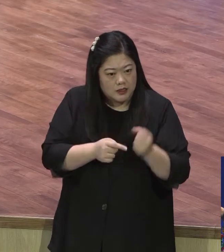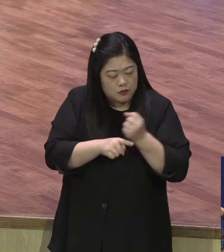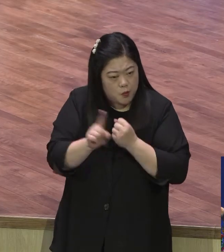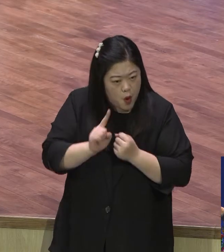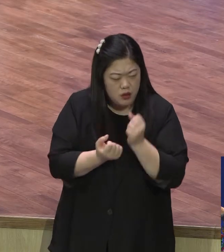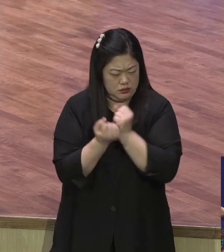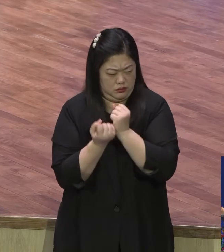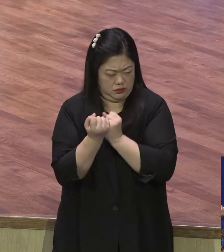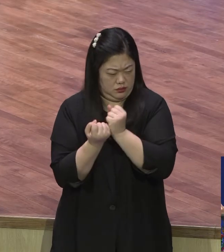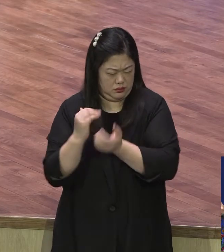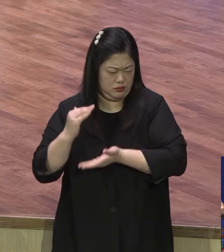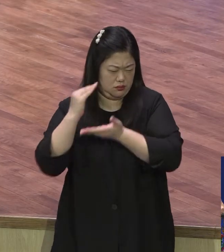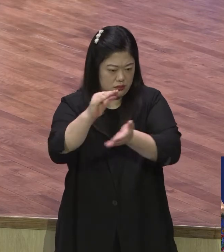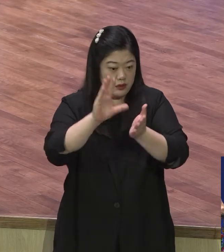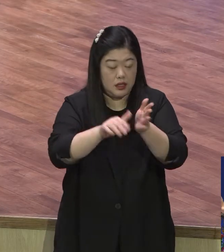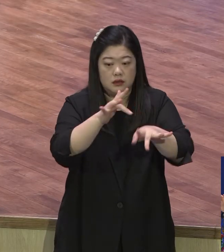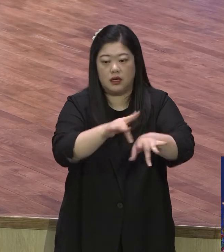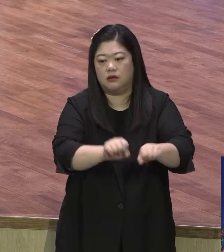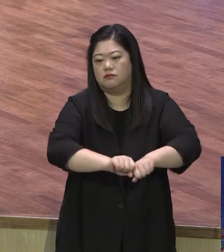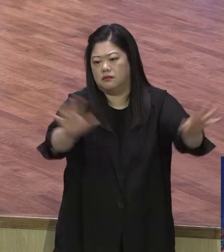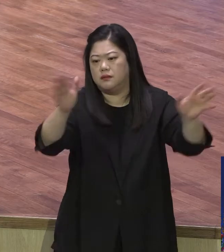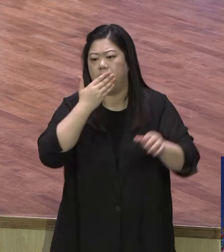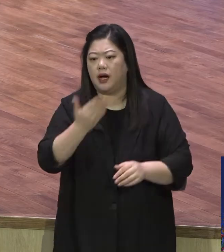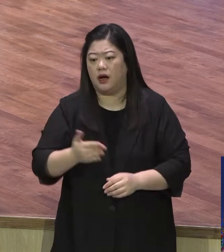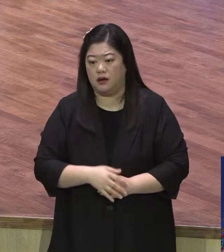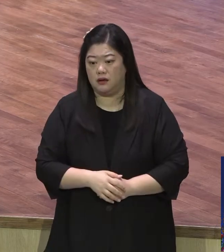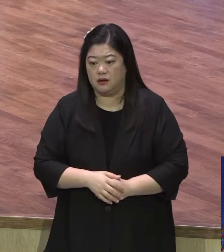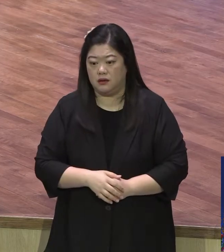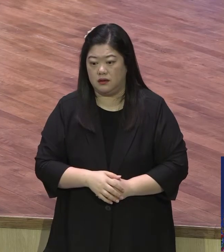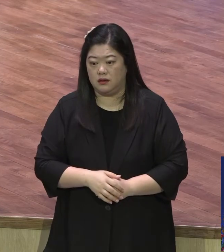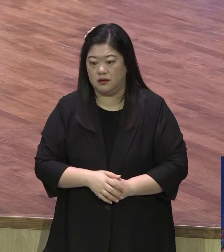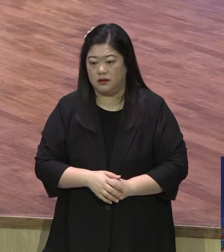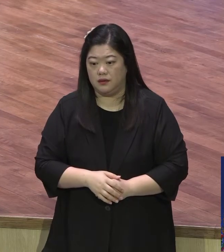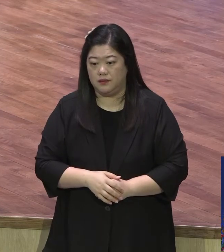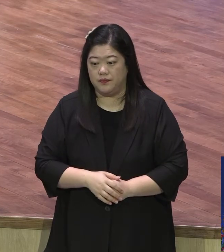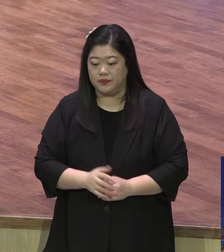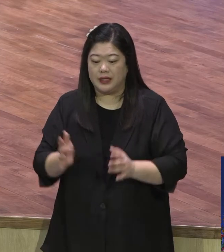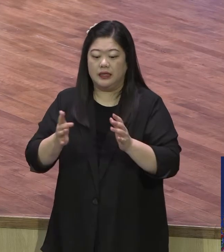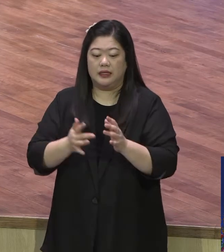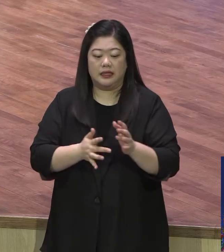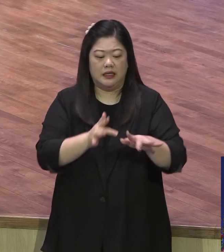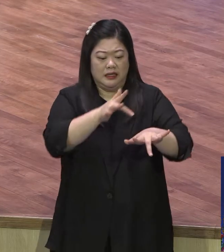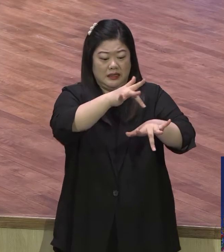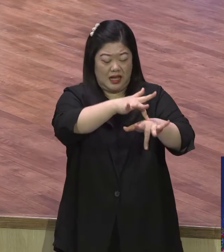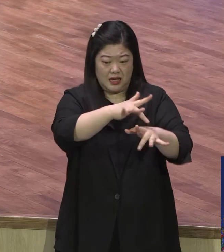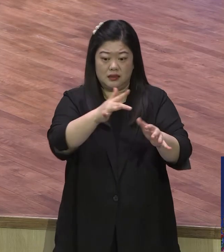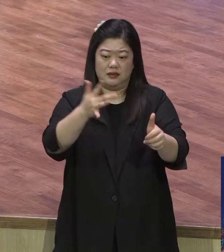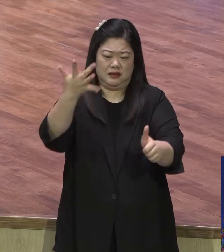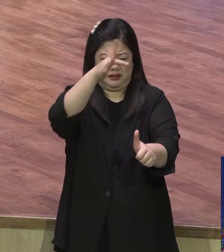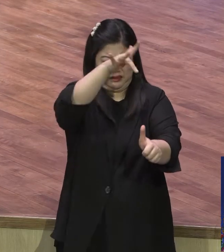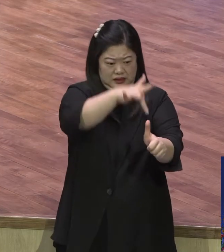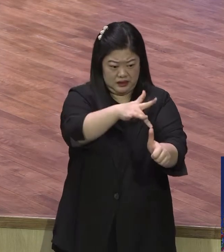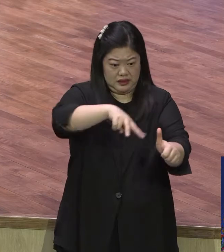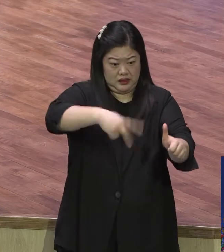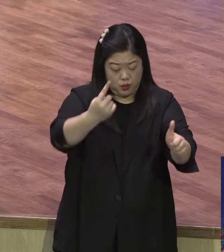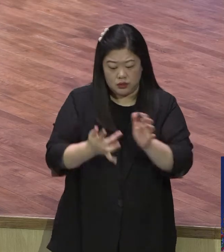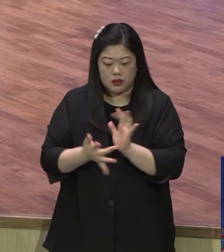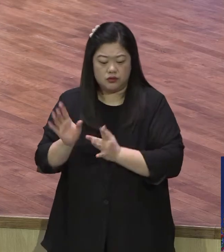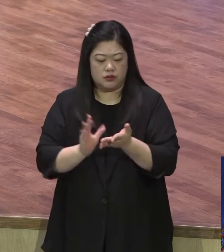물러가요 무섭습니다 예수 그리스도 이름을 말할 때 귀신이 물러가요 허감이 물러가요 우리 인격과 상관이